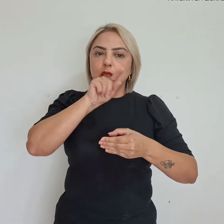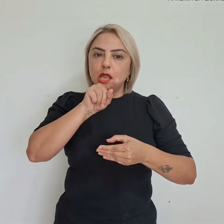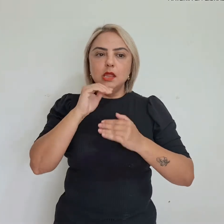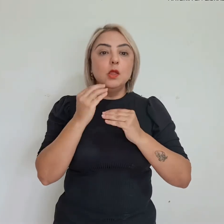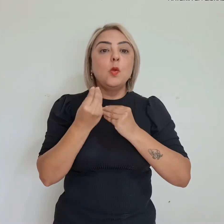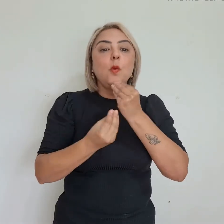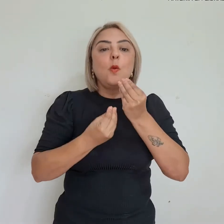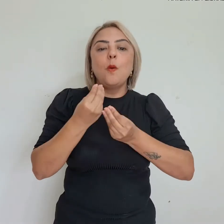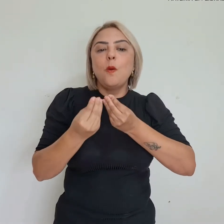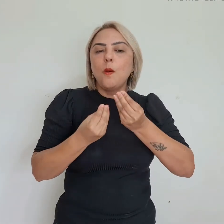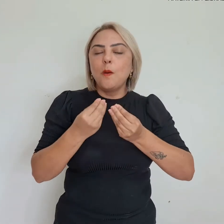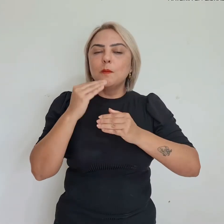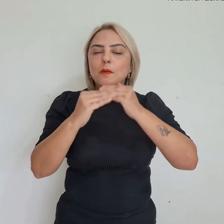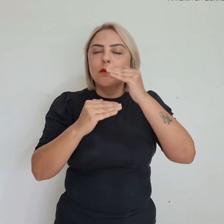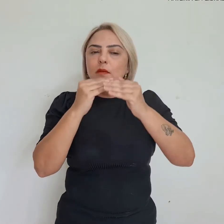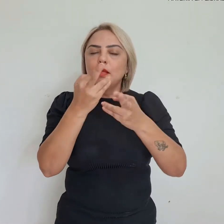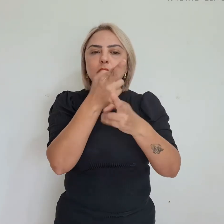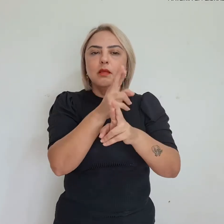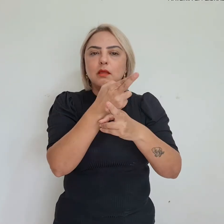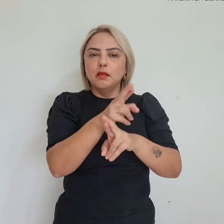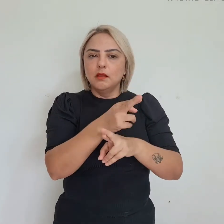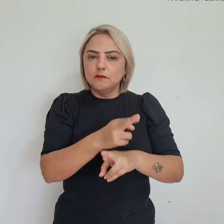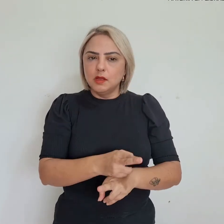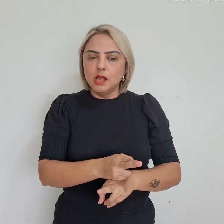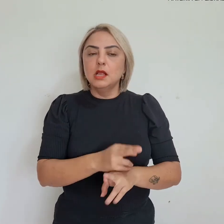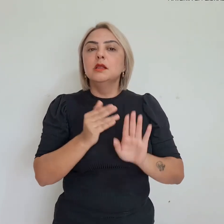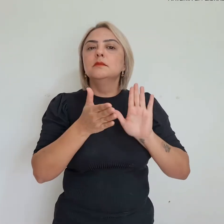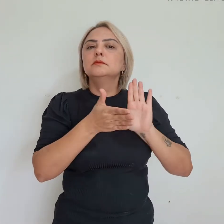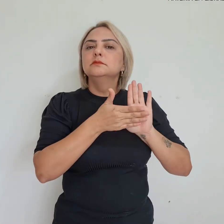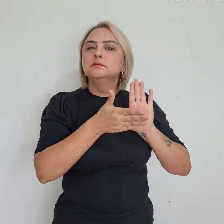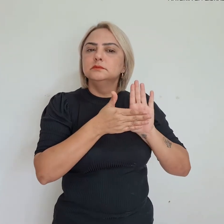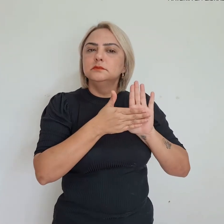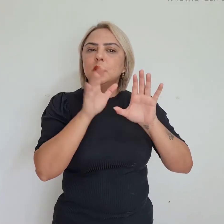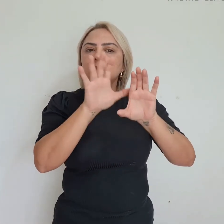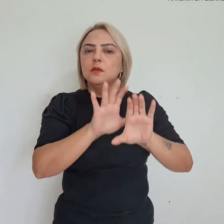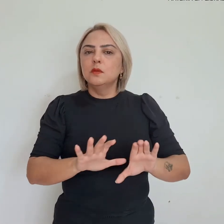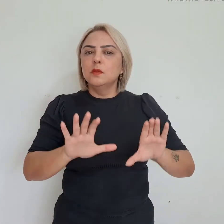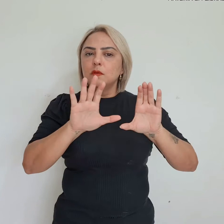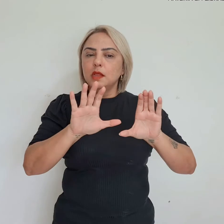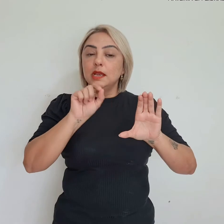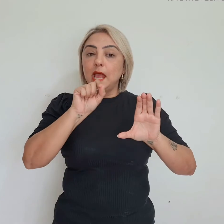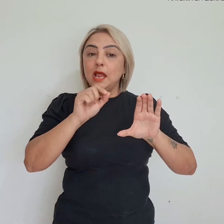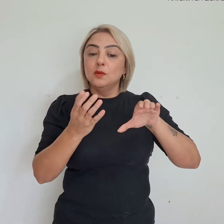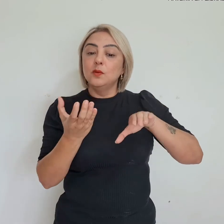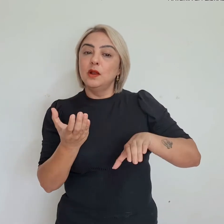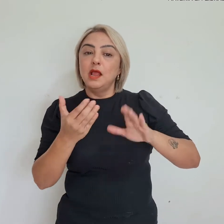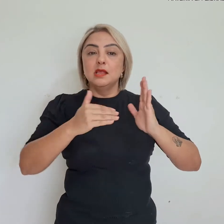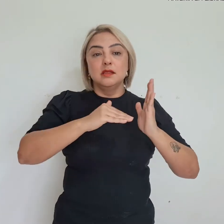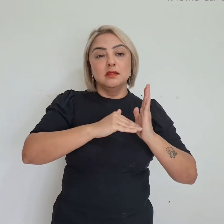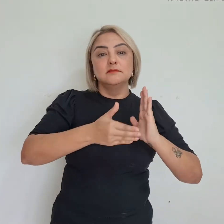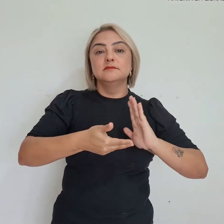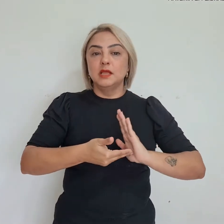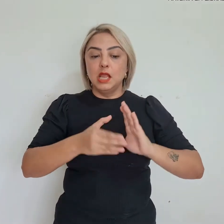e os procedimentos das reformas que serão pautadas no Senado e na Câmara e na